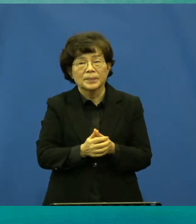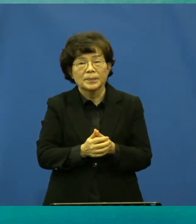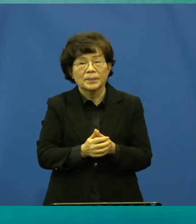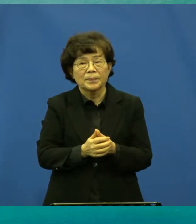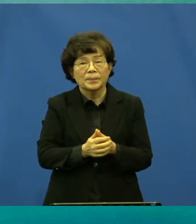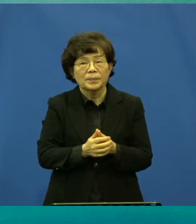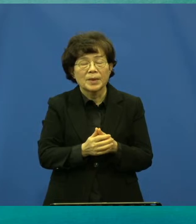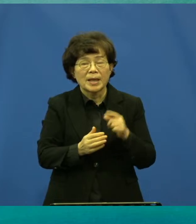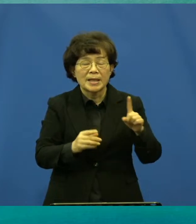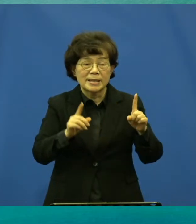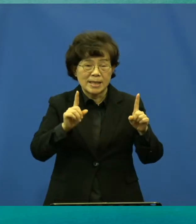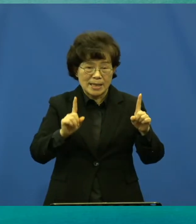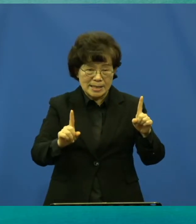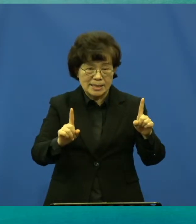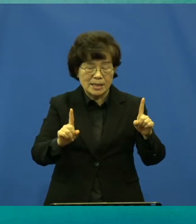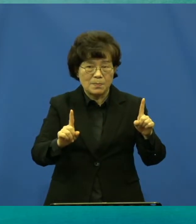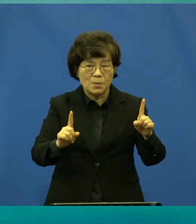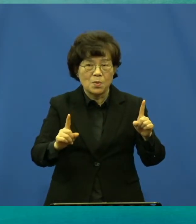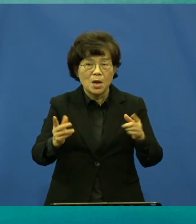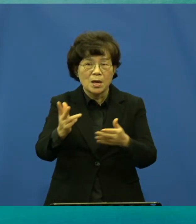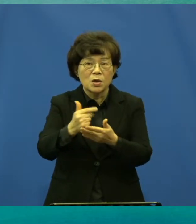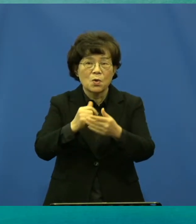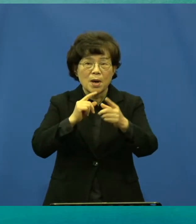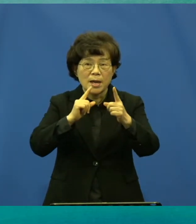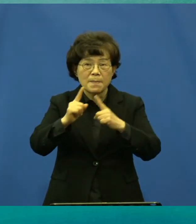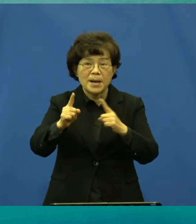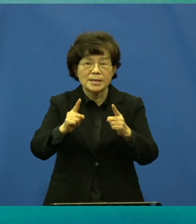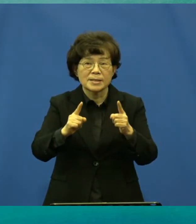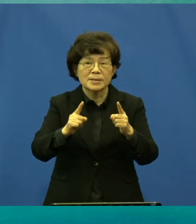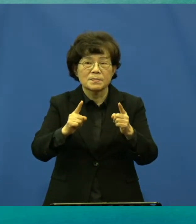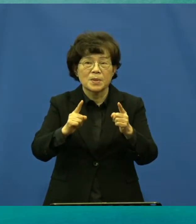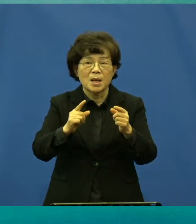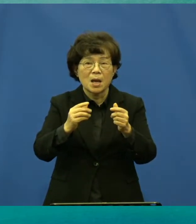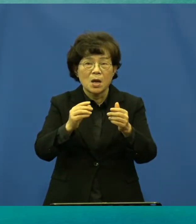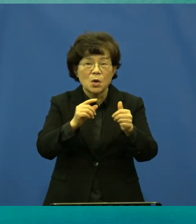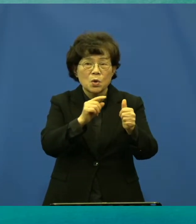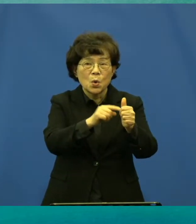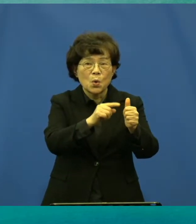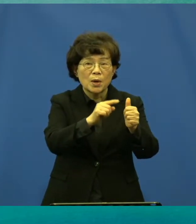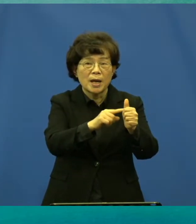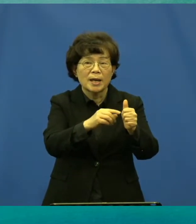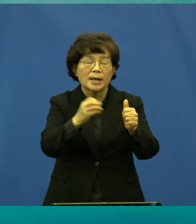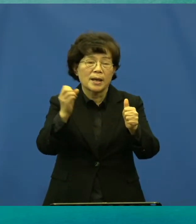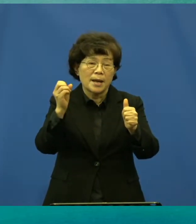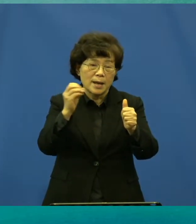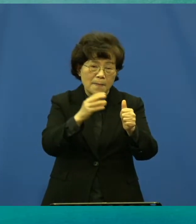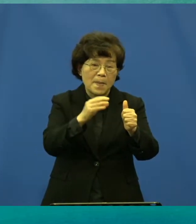1장 1절 뭐라고 했습니까? 여호와의 말씀이 아미떼의 아들 요나에게 임하니.